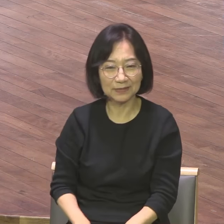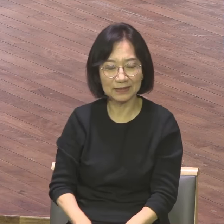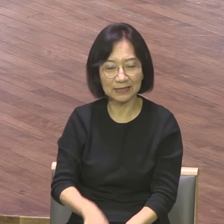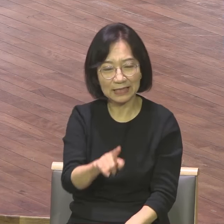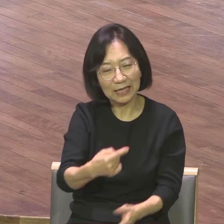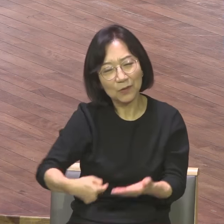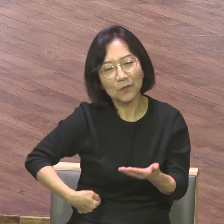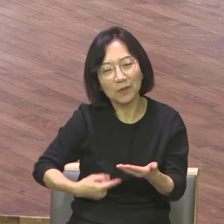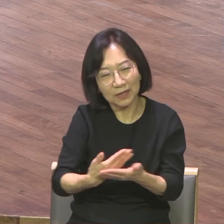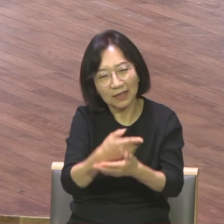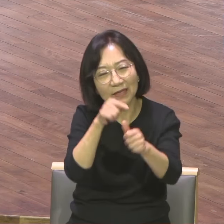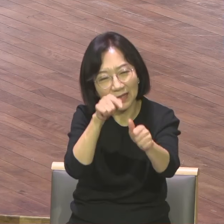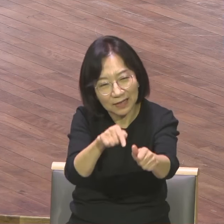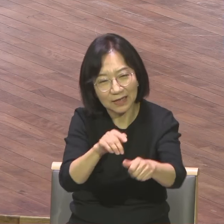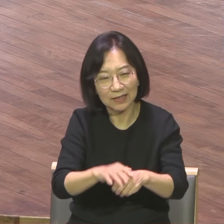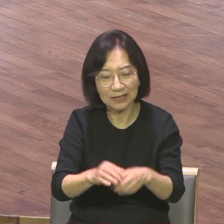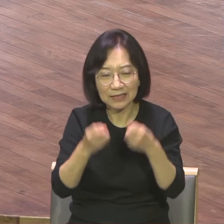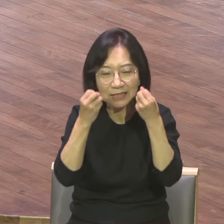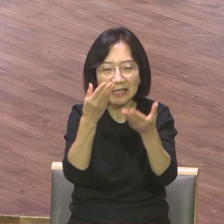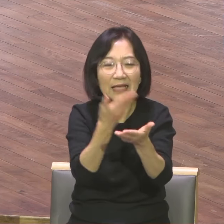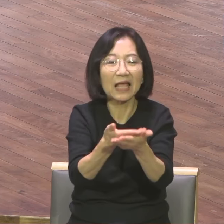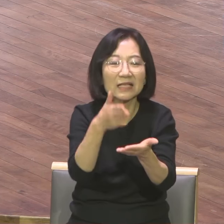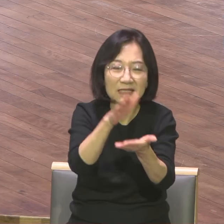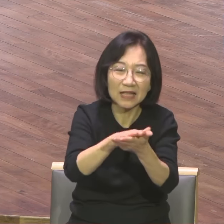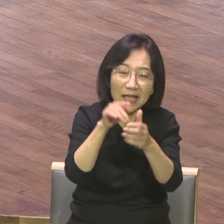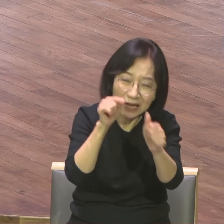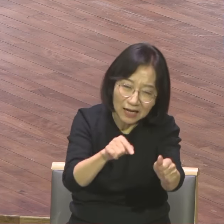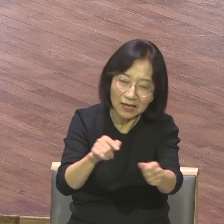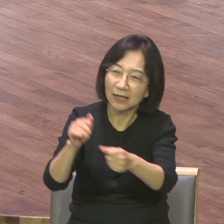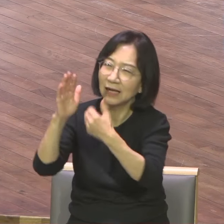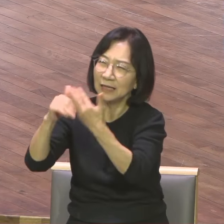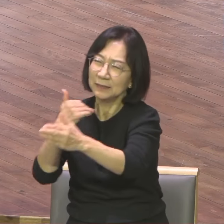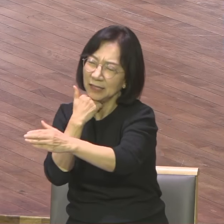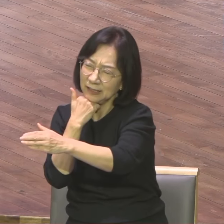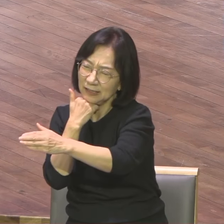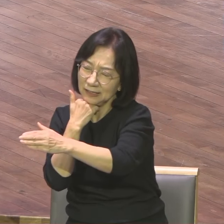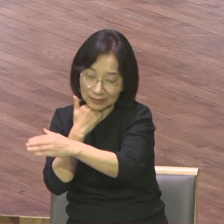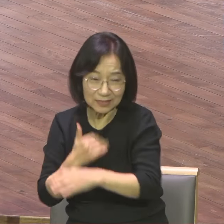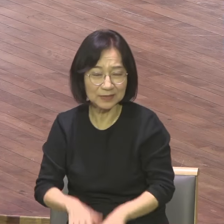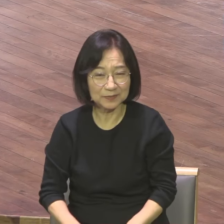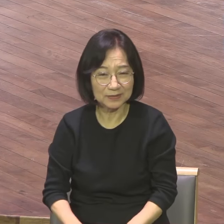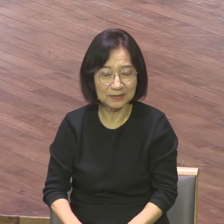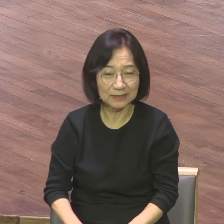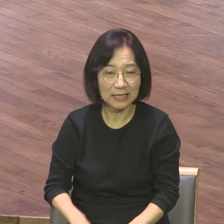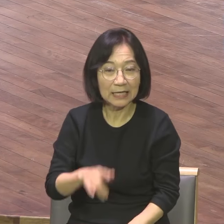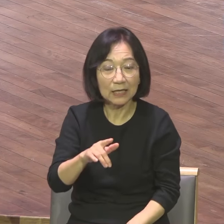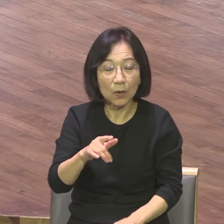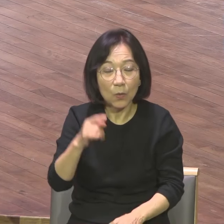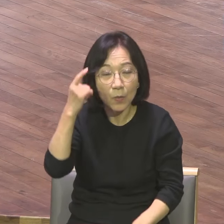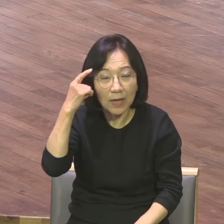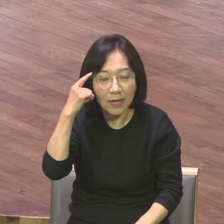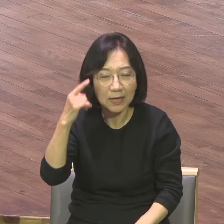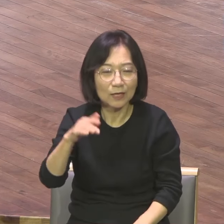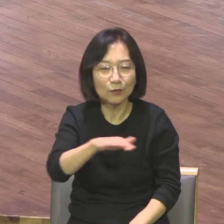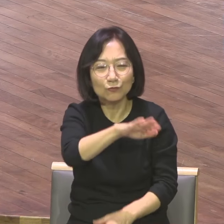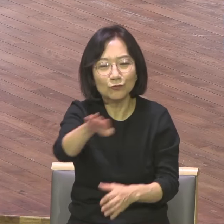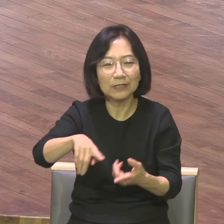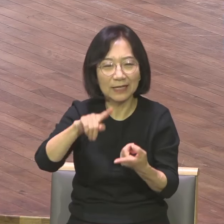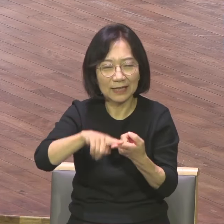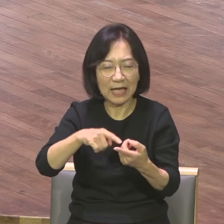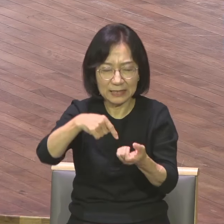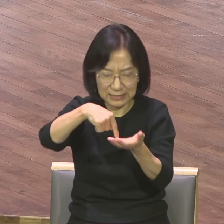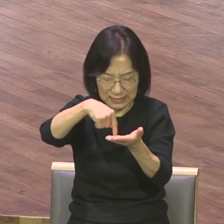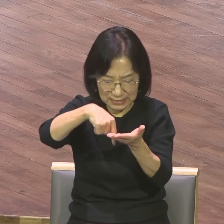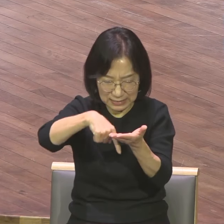회개와 갱신을 여기에 우리를 향하신 하나님의 크고 깊은 사랑이 담겨져 있다라는